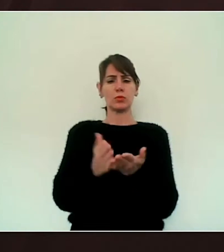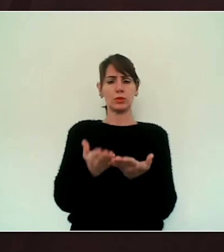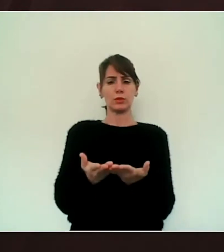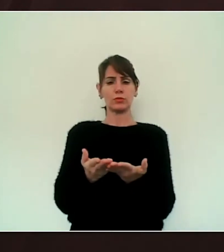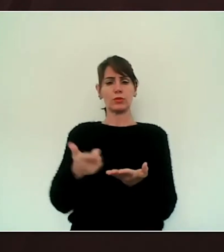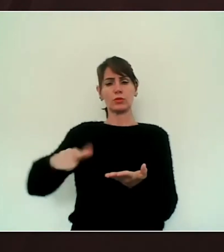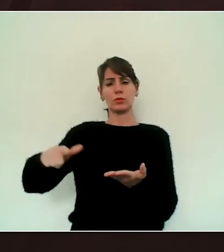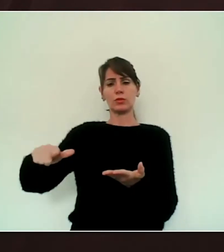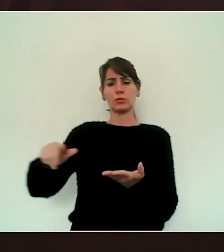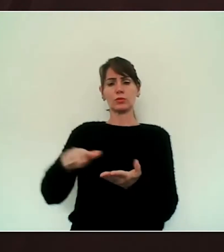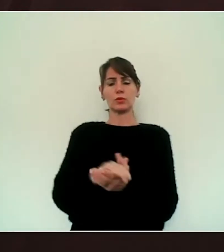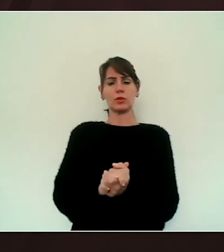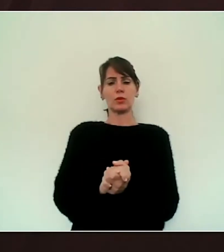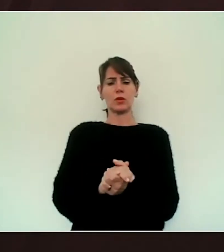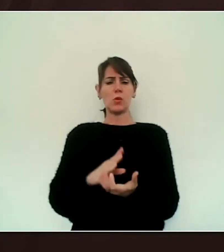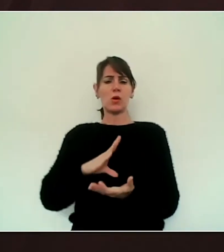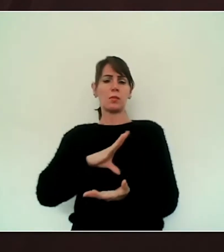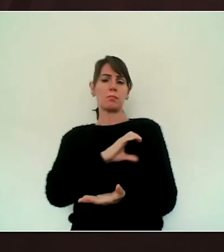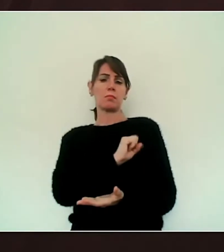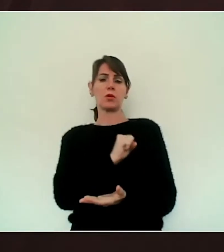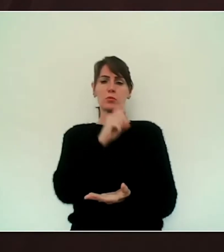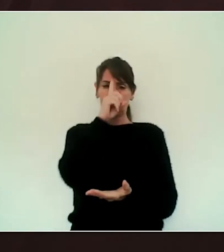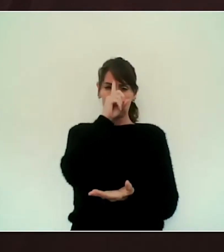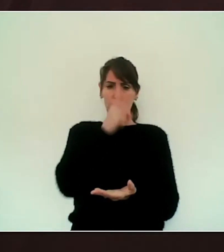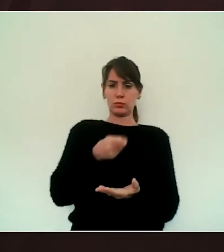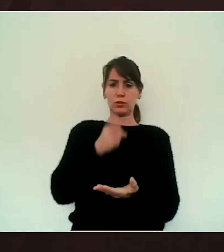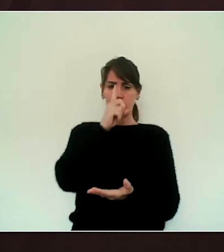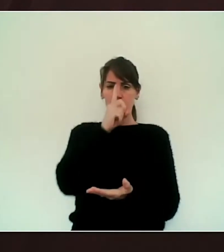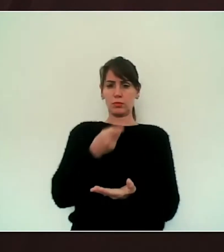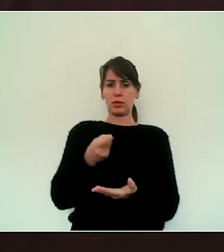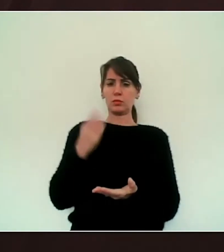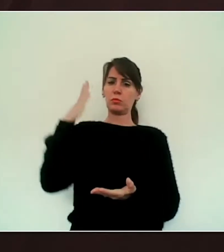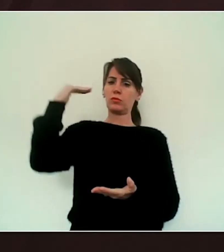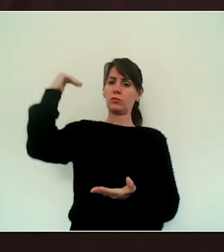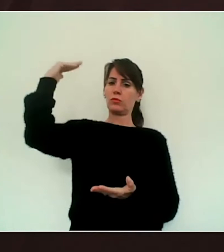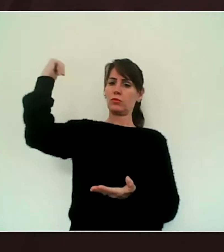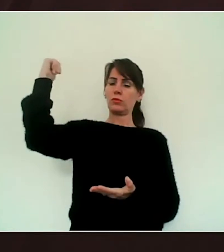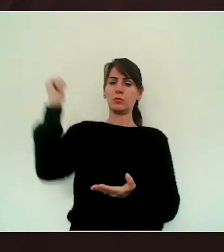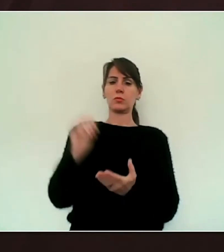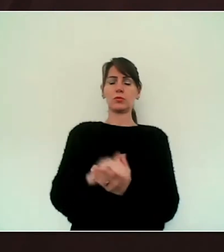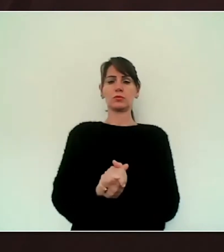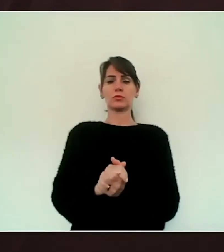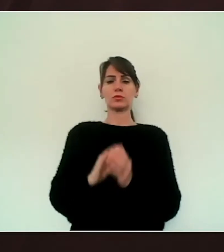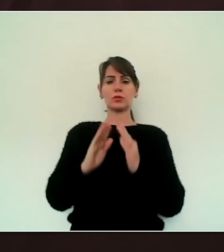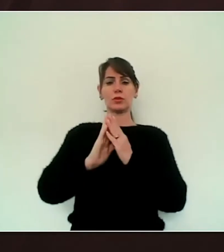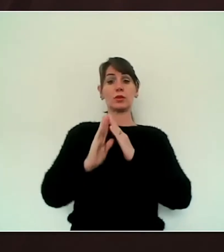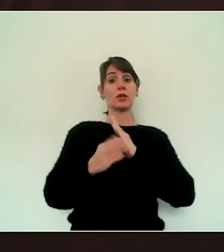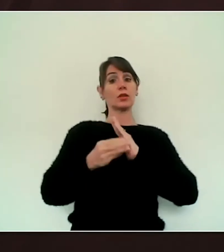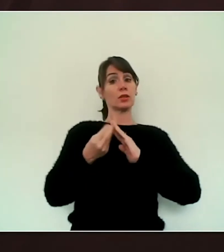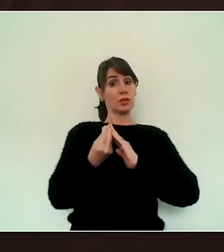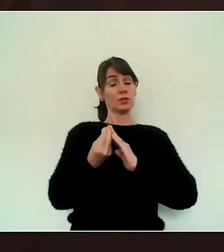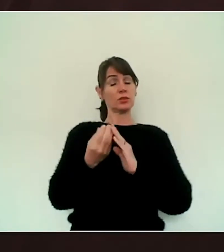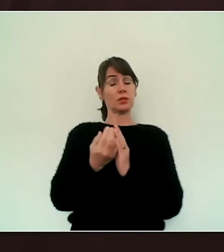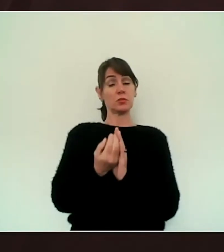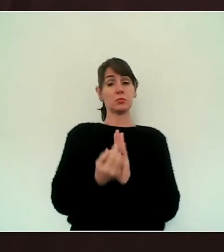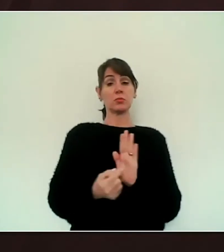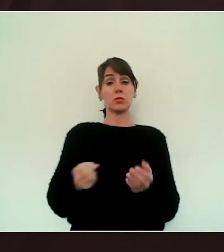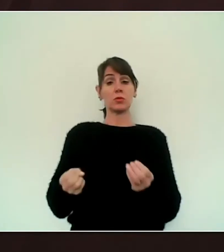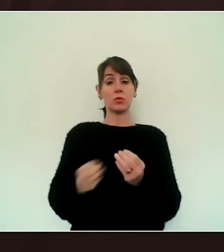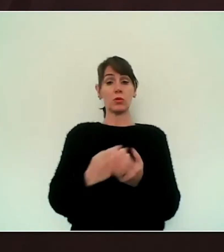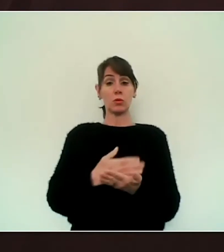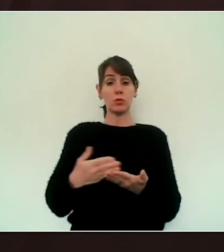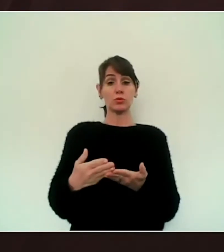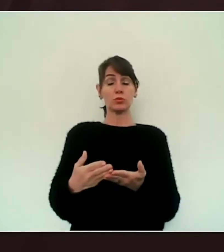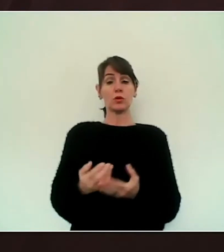pela preeminência na igreja se manifestou muito cedo. E foram acrescentadas